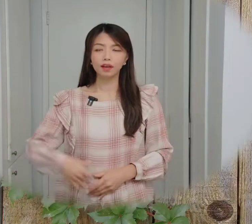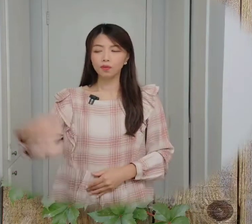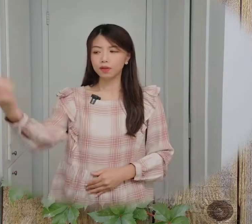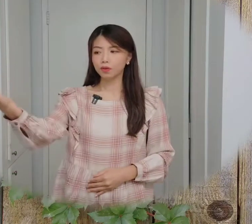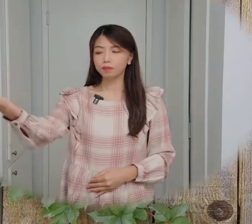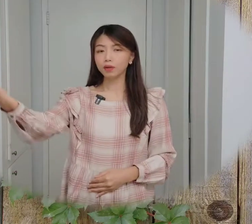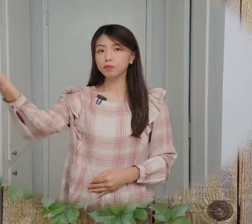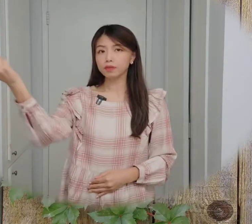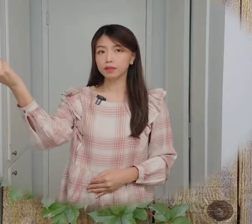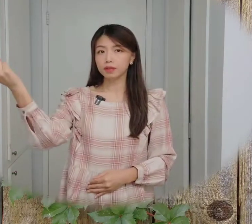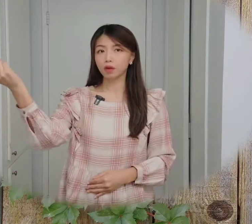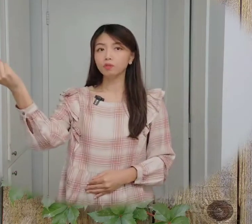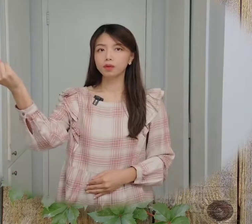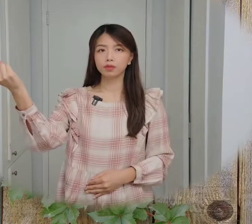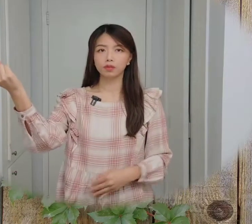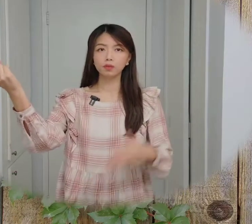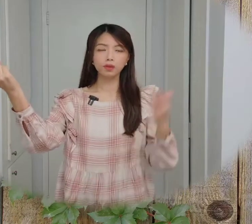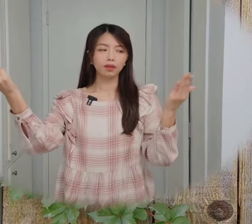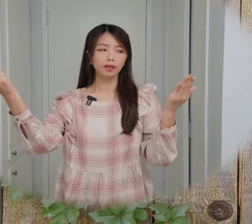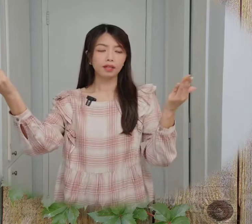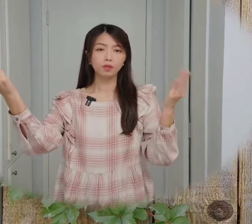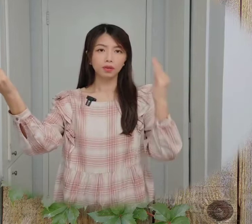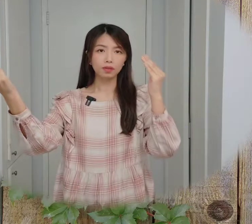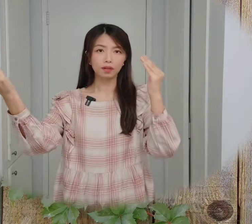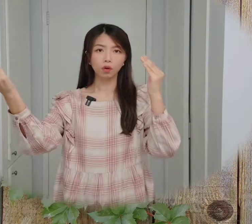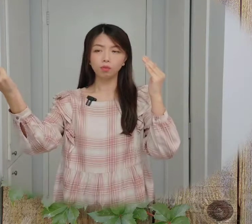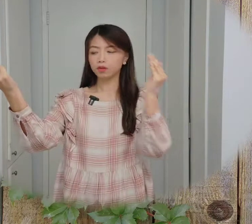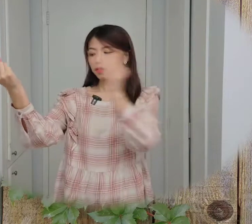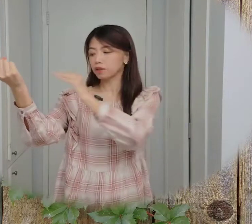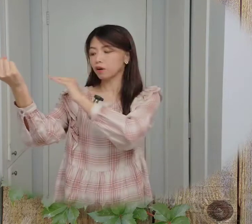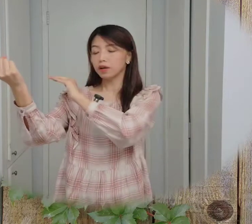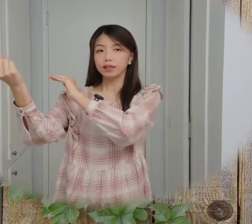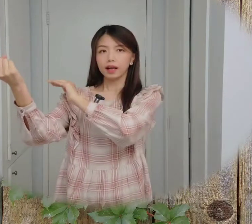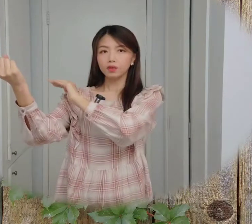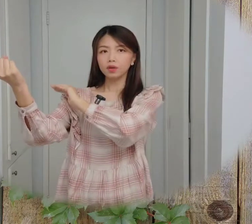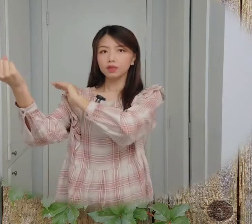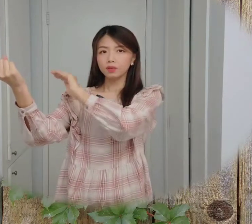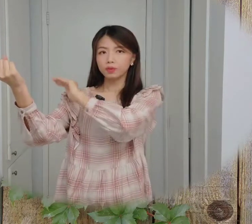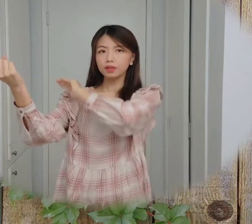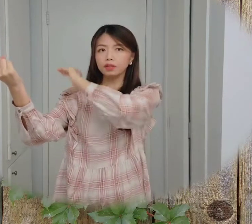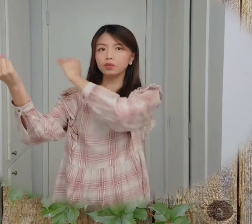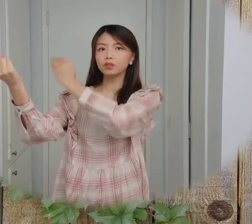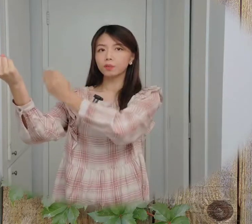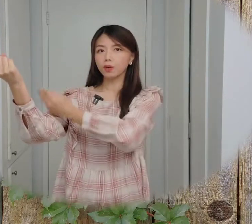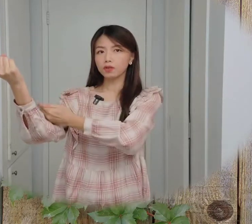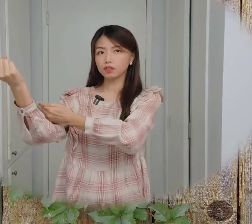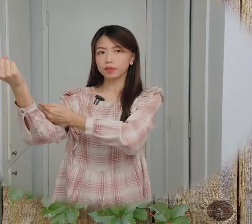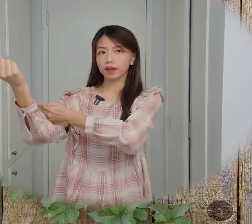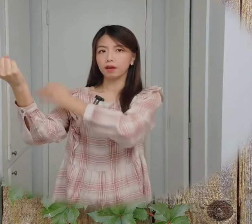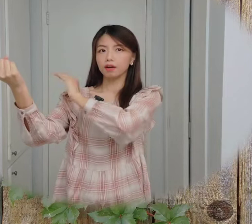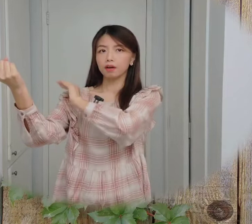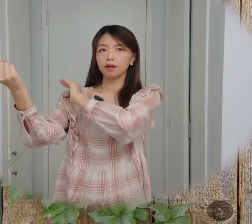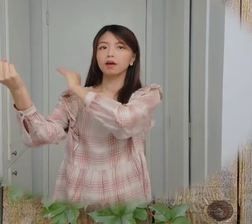수어는 왼손은 팔꿈치를 이렇게 구부려 주시고 다른 손은 이렇게 오므려 주셔서 이 알통 있는 부분을 둥글게 표현해